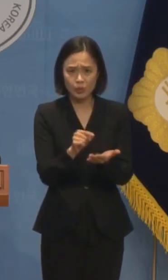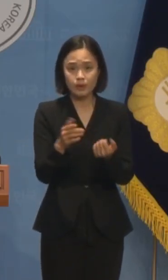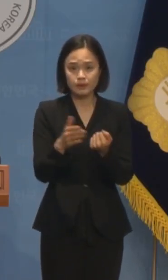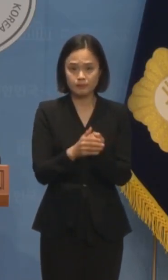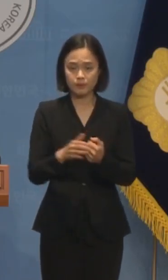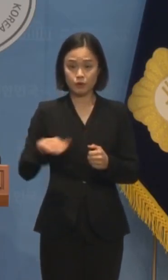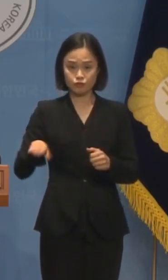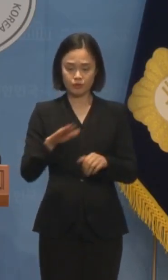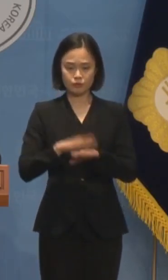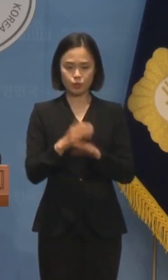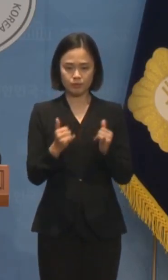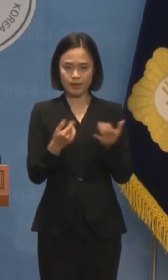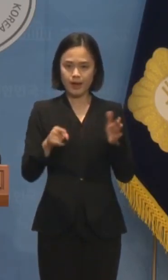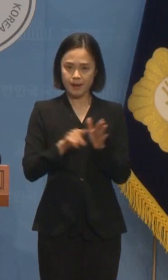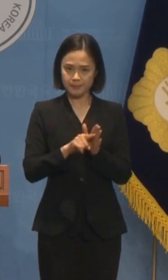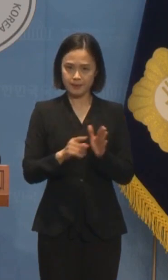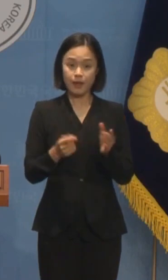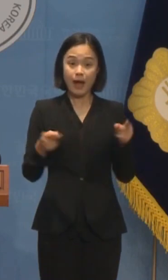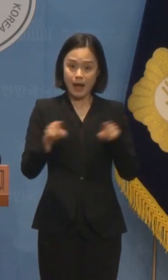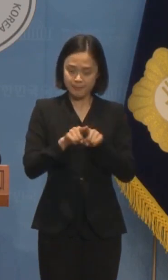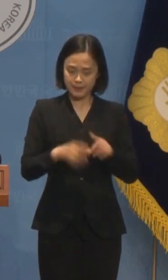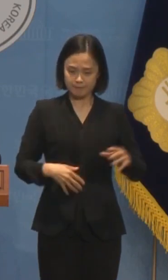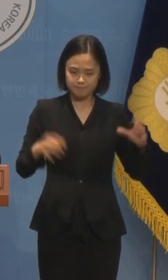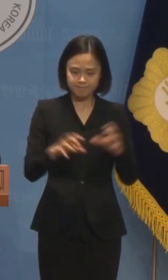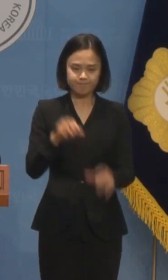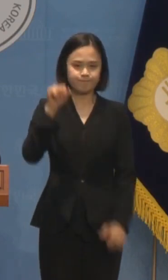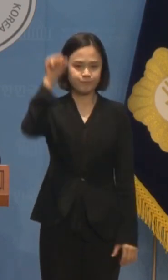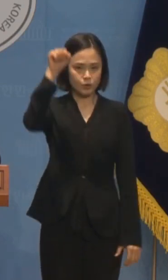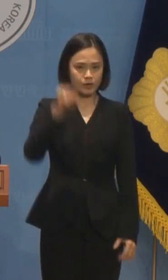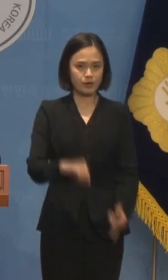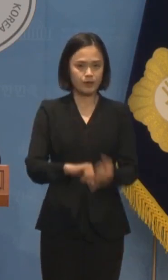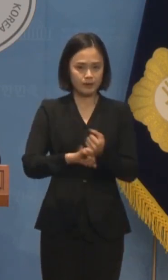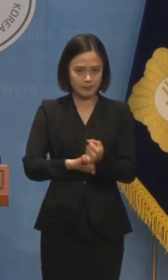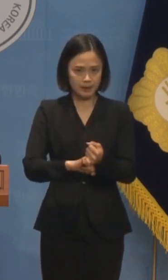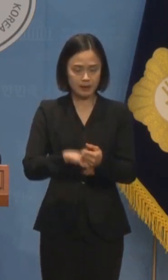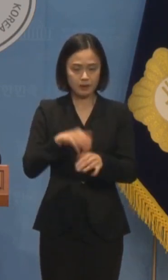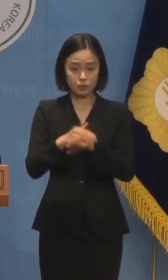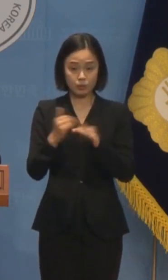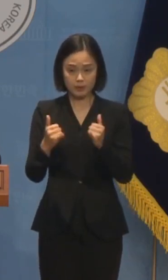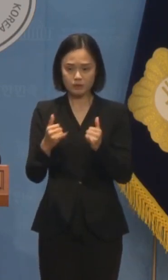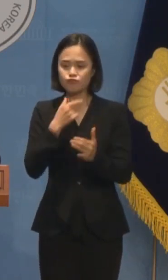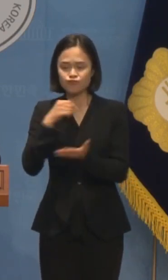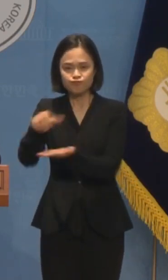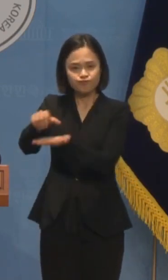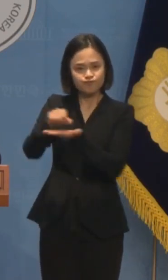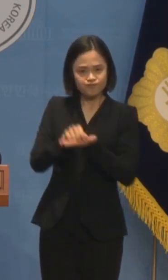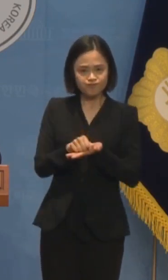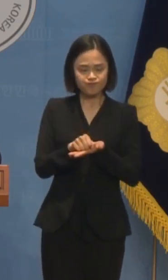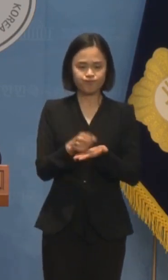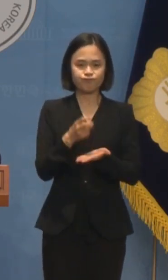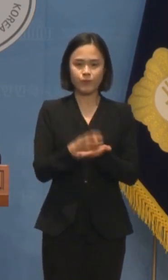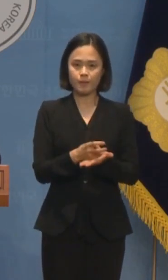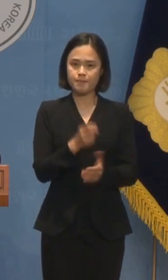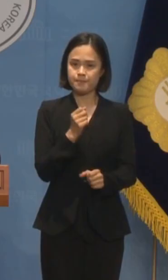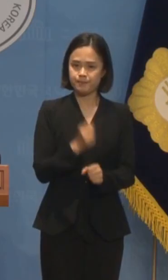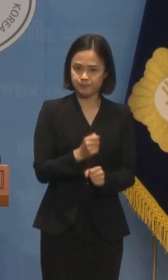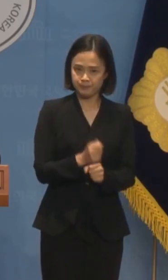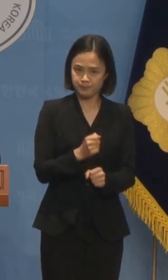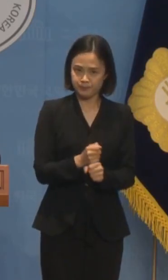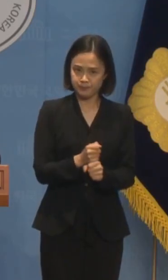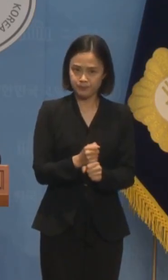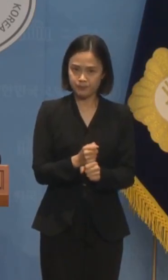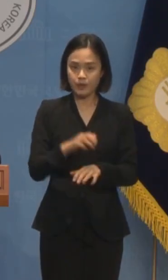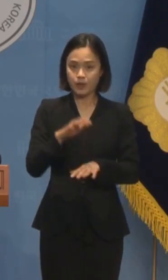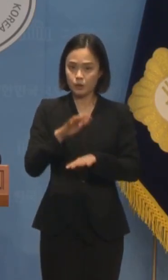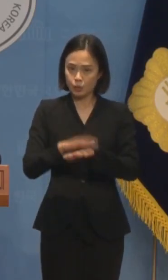투쟁할 것입니다. 농민들의 요구와 현장의 목소리를 담아 제도화하고 농정 국가